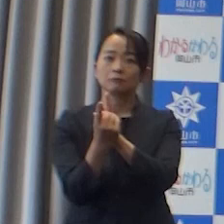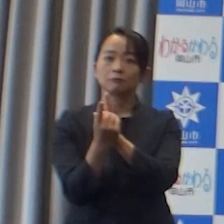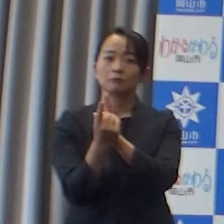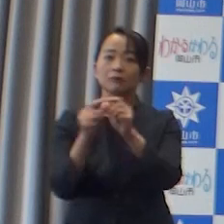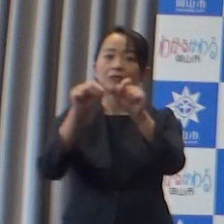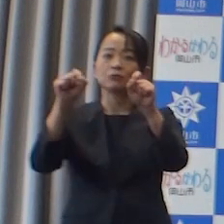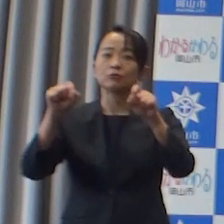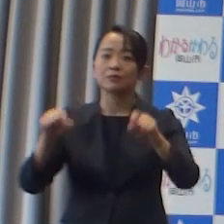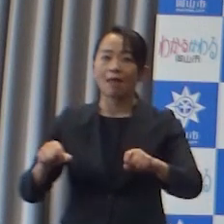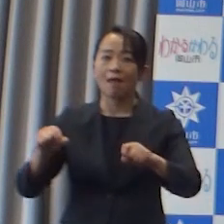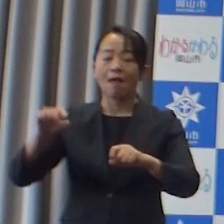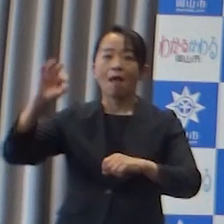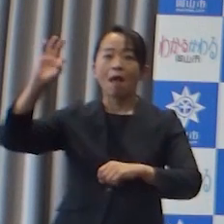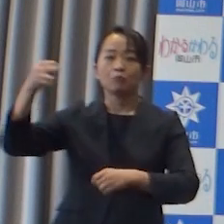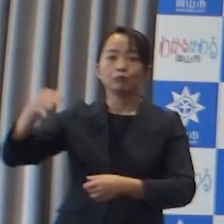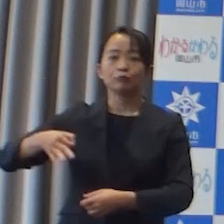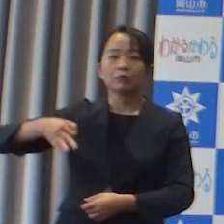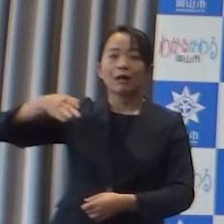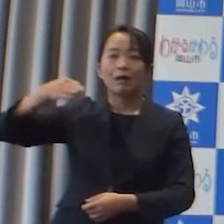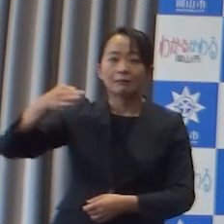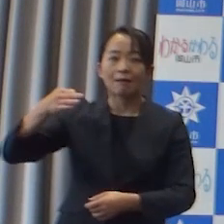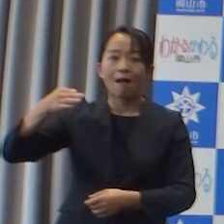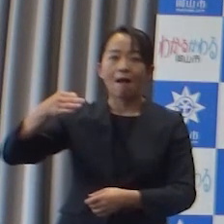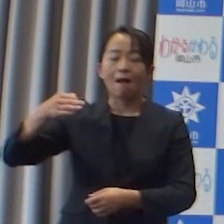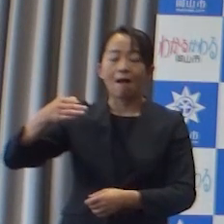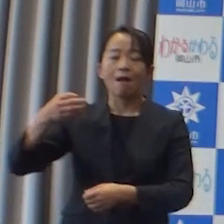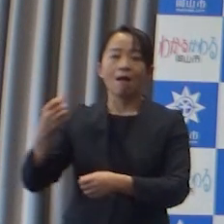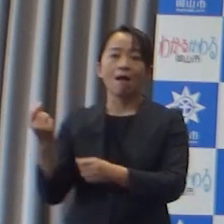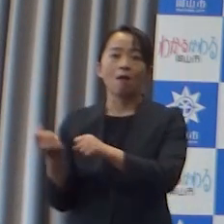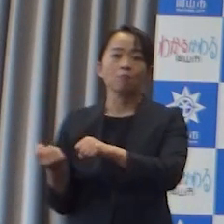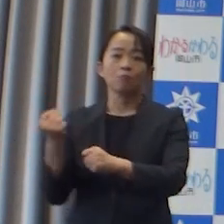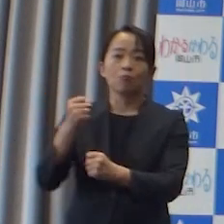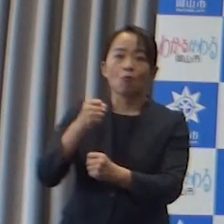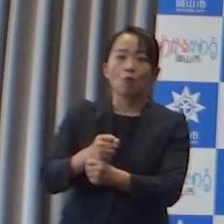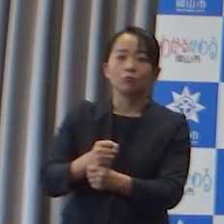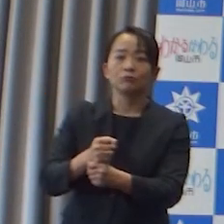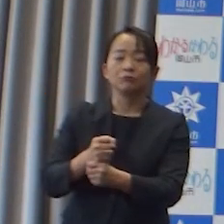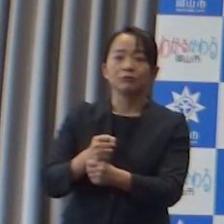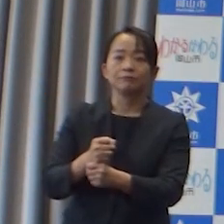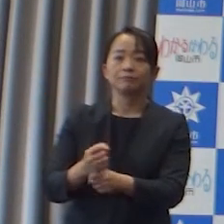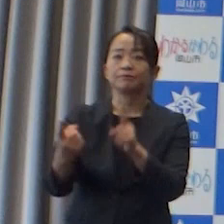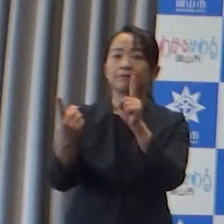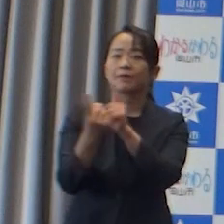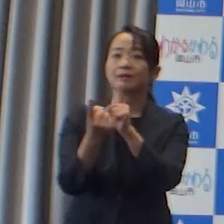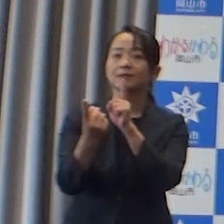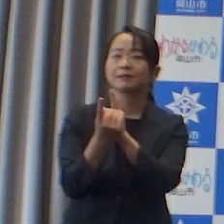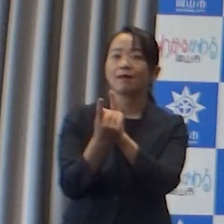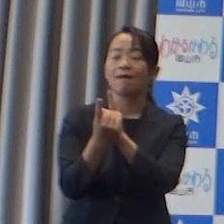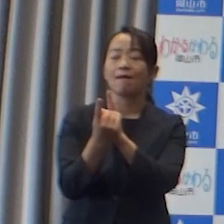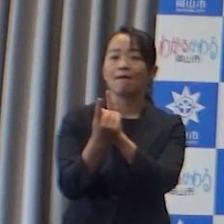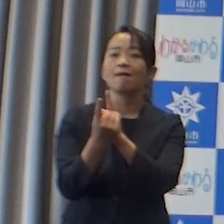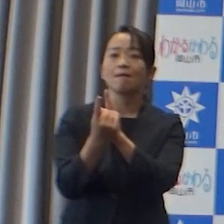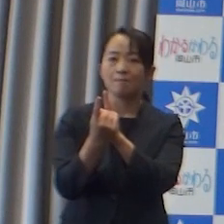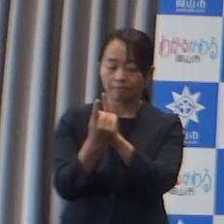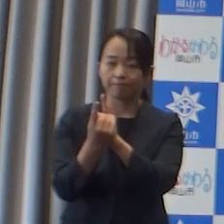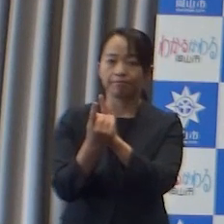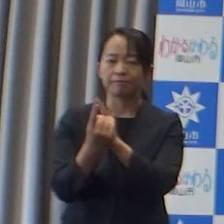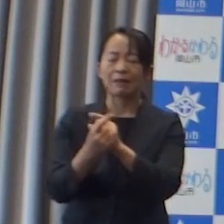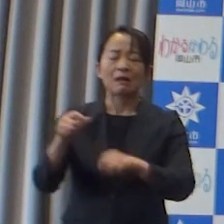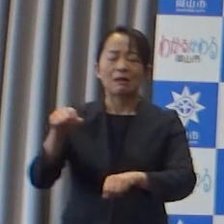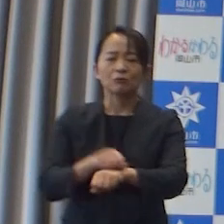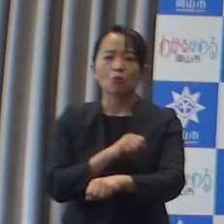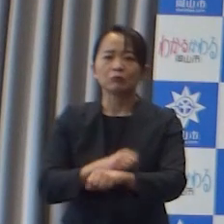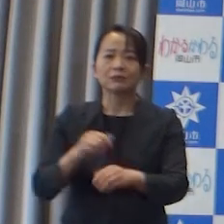物価高克服に向けた追加策に呼応したものであります。特に家計への負担が大